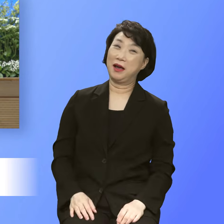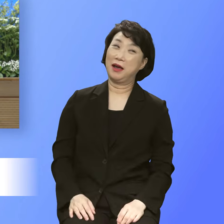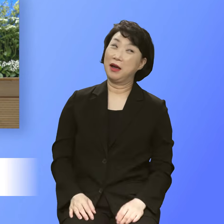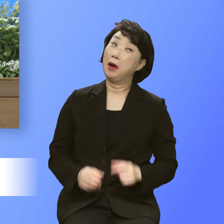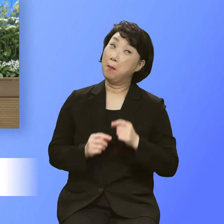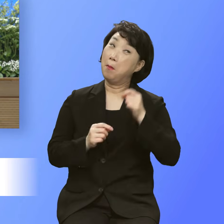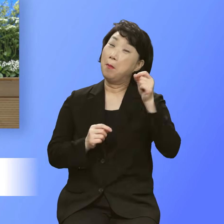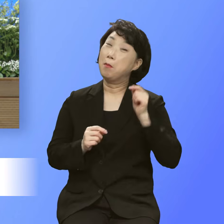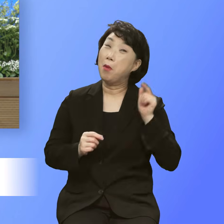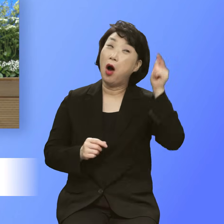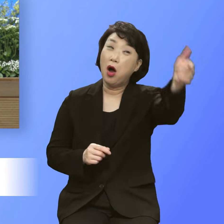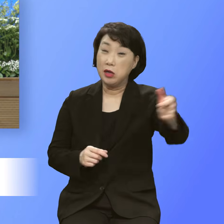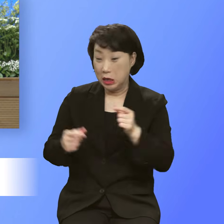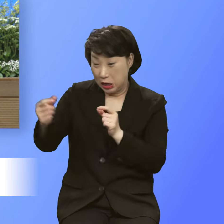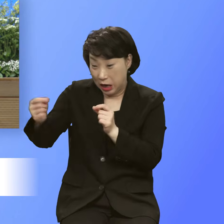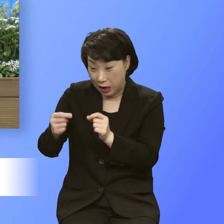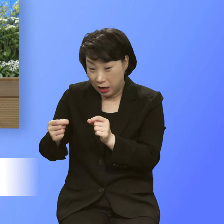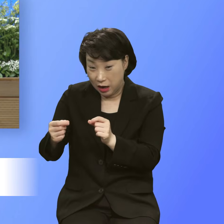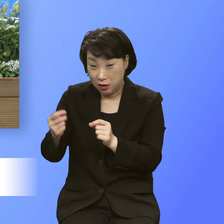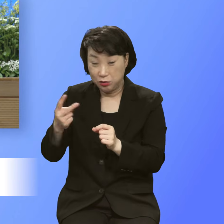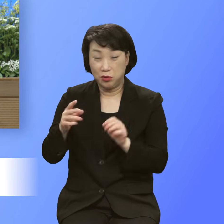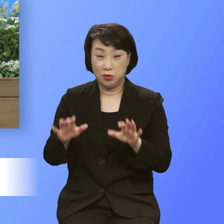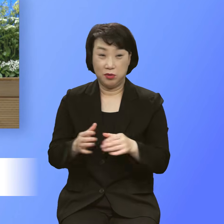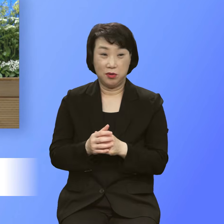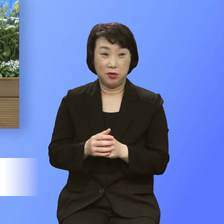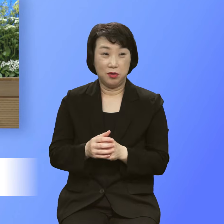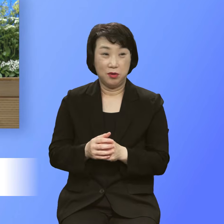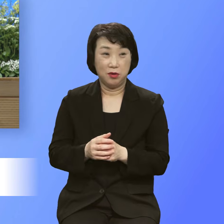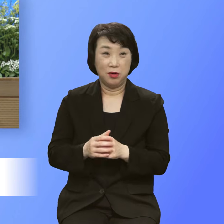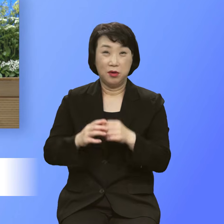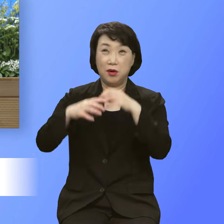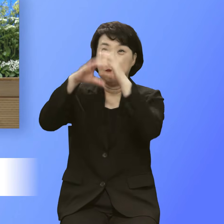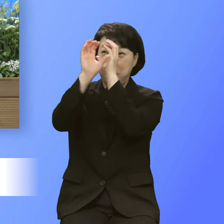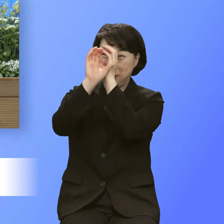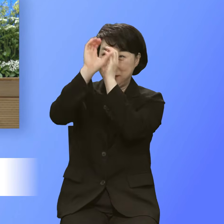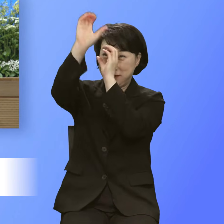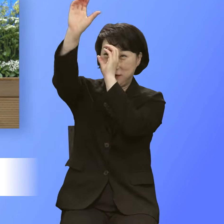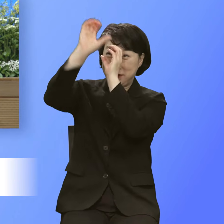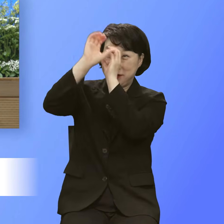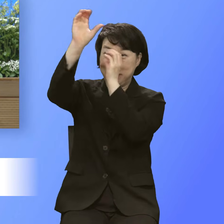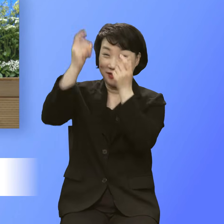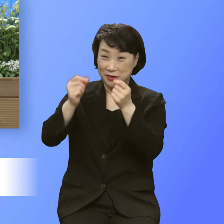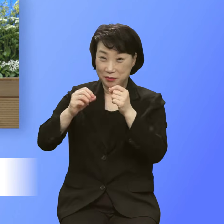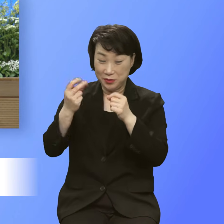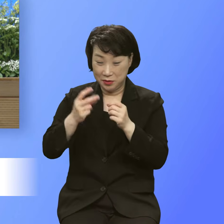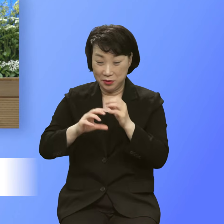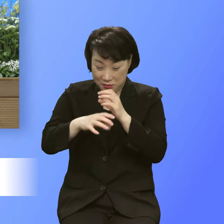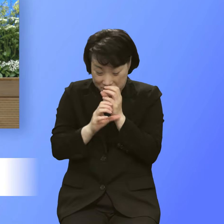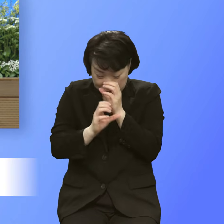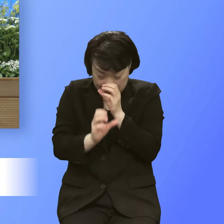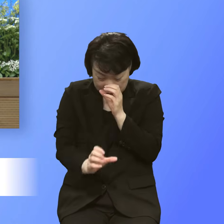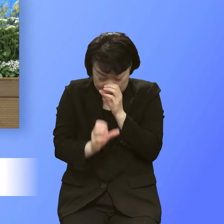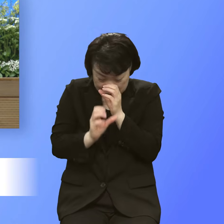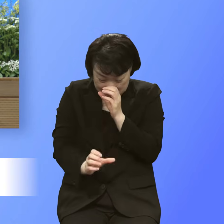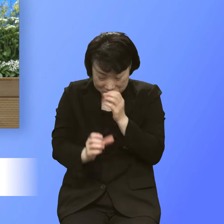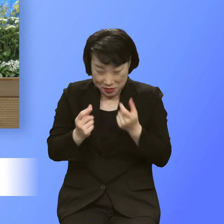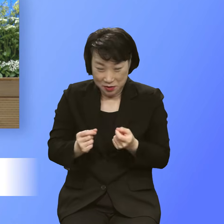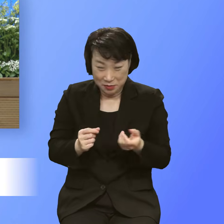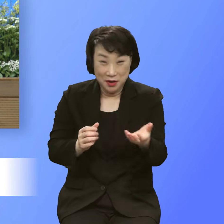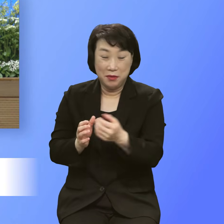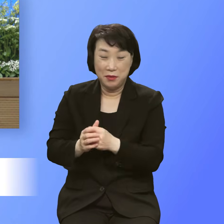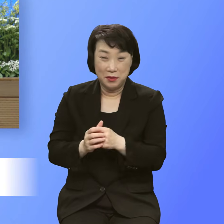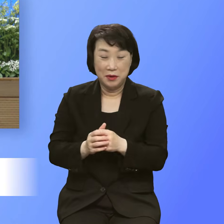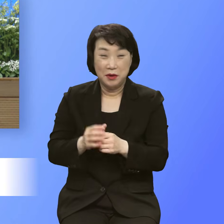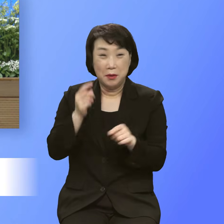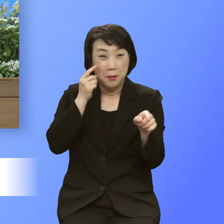것과 가까이 것과 또 만홍처럼 현기용처럼 원거리 근거리를 볼 수